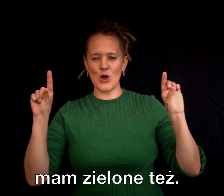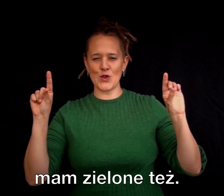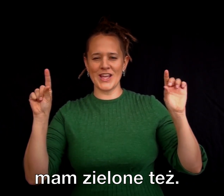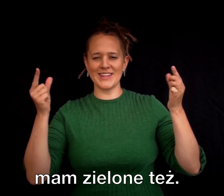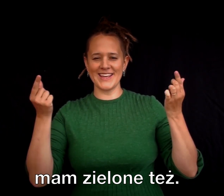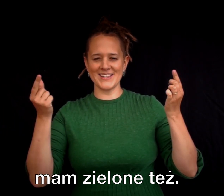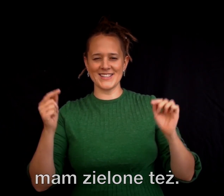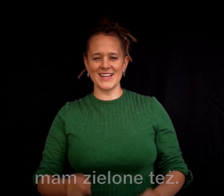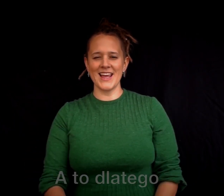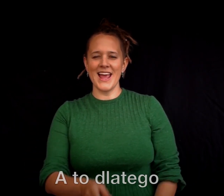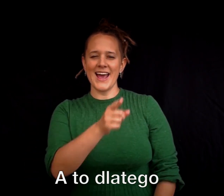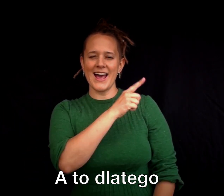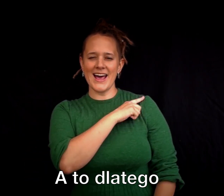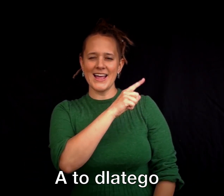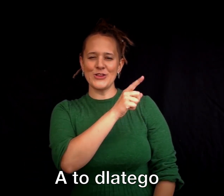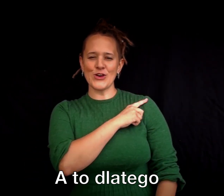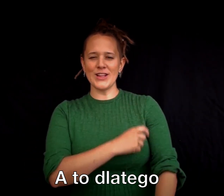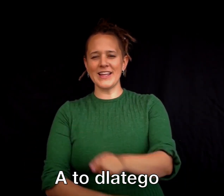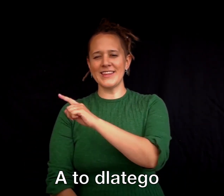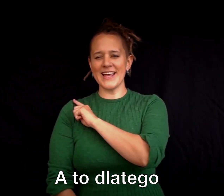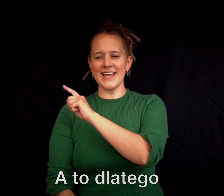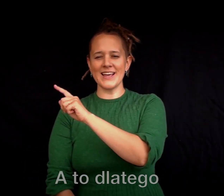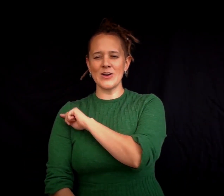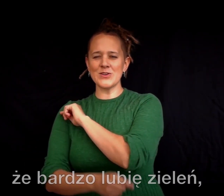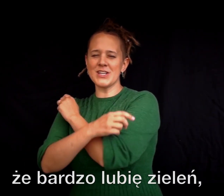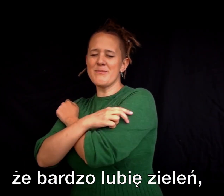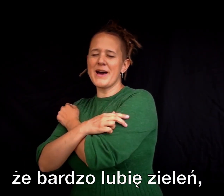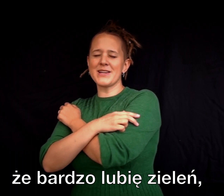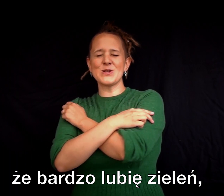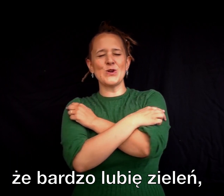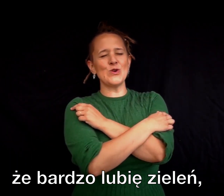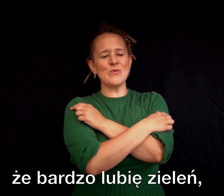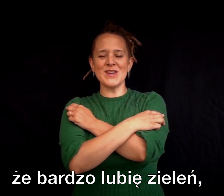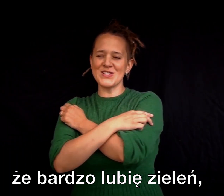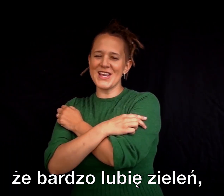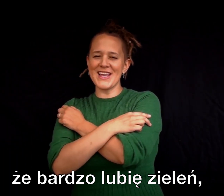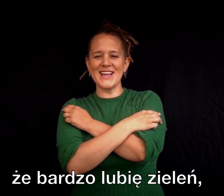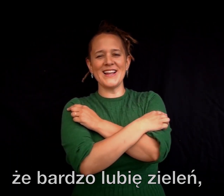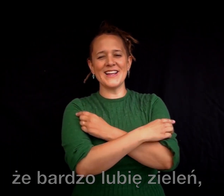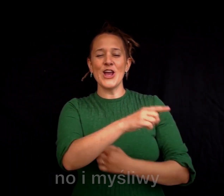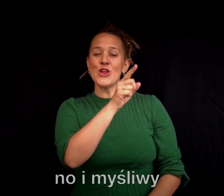zielone też. A to dlatego, że bardzo lubię zieleń, no